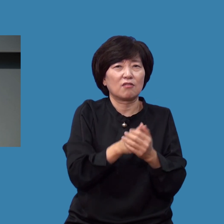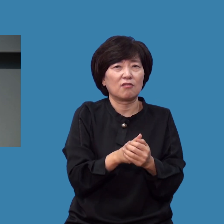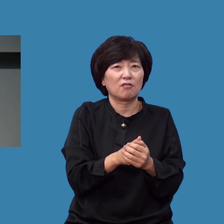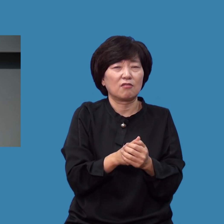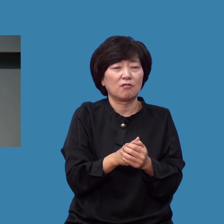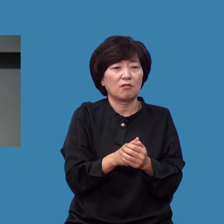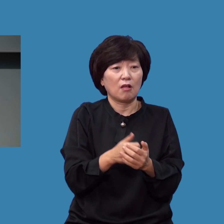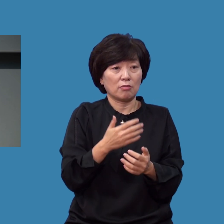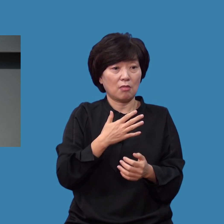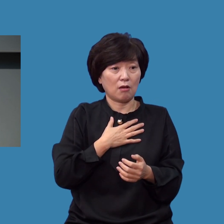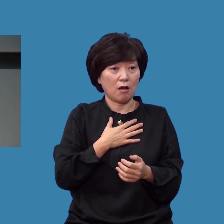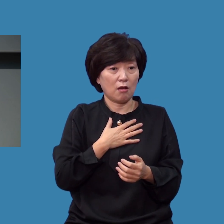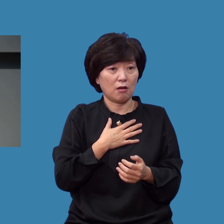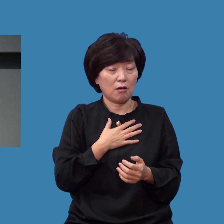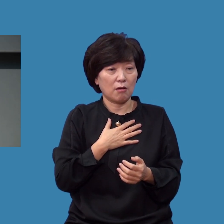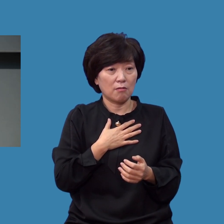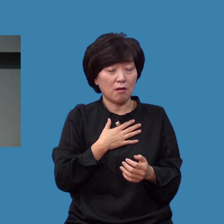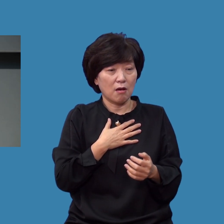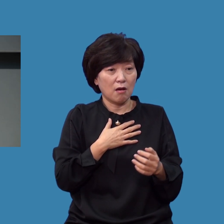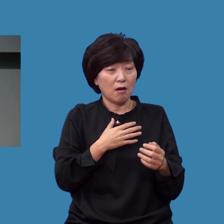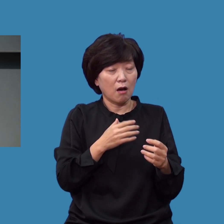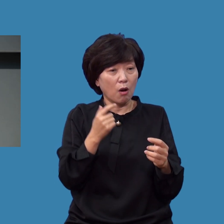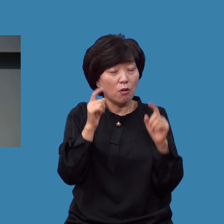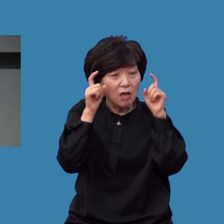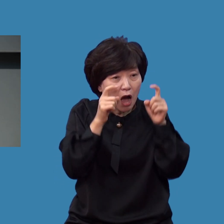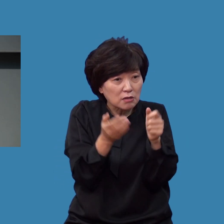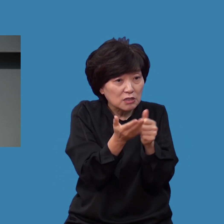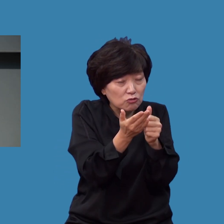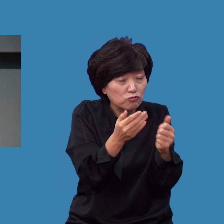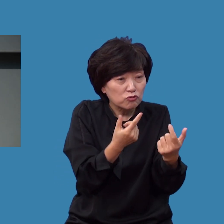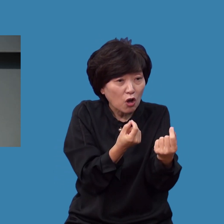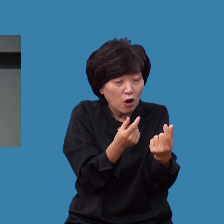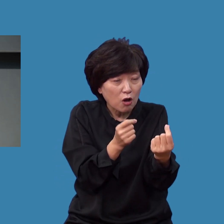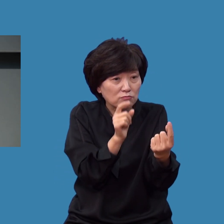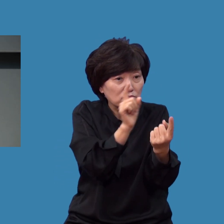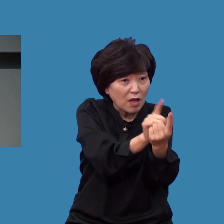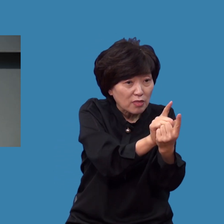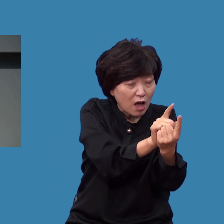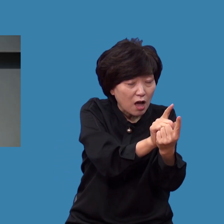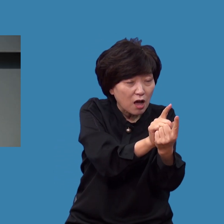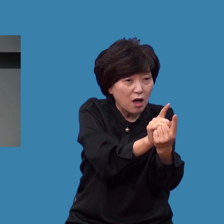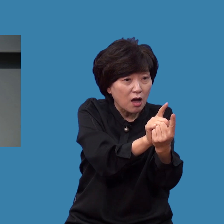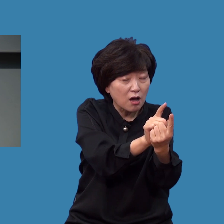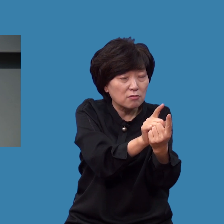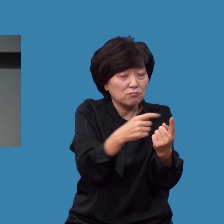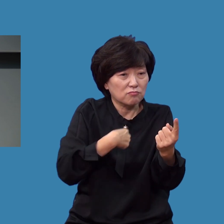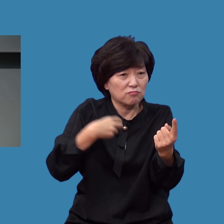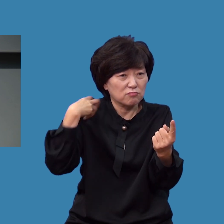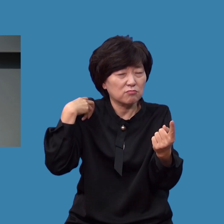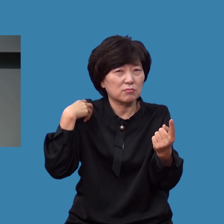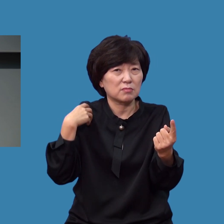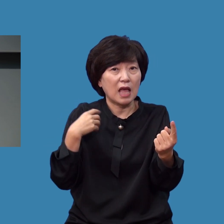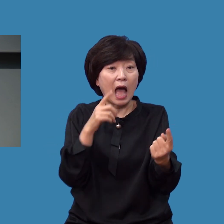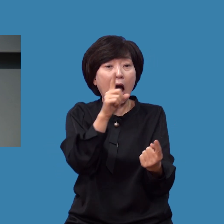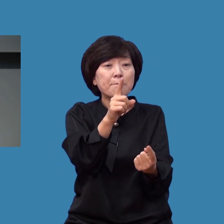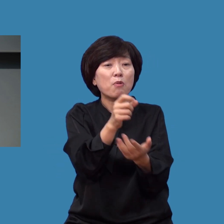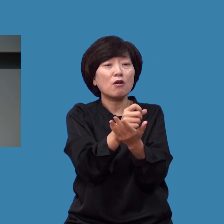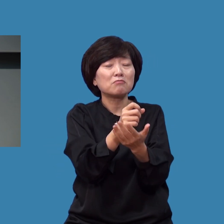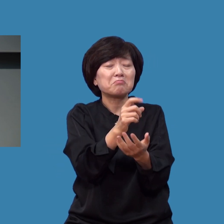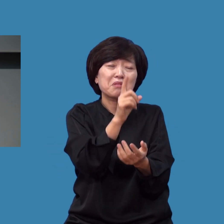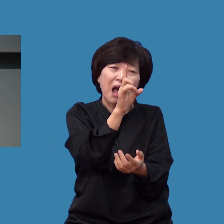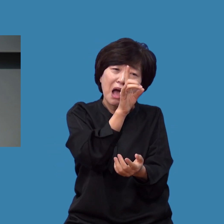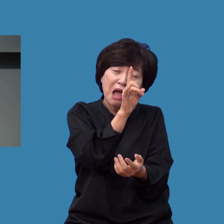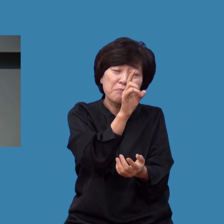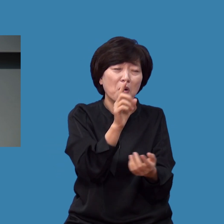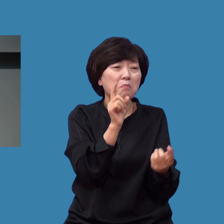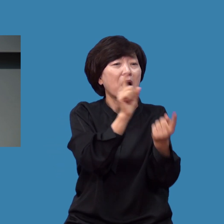사람을 아주 긴밀하게 목양하는 관계가 아니라 그냥 한 번 만나서 지나가는 관계, 이때는 하나님 절대 그렇게 안 하세요. 절대 그렇게 안